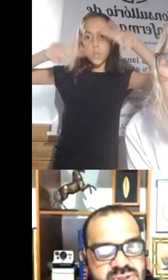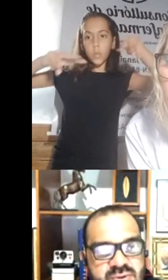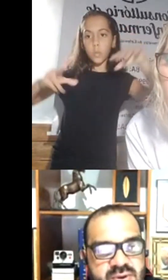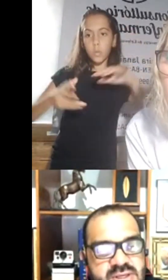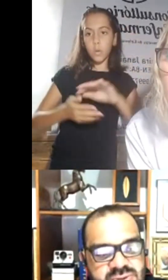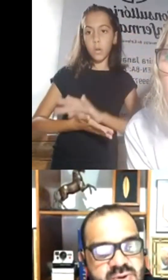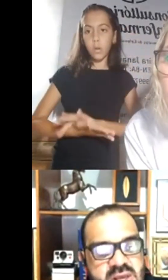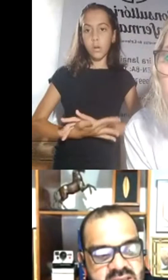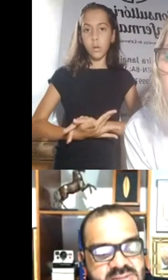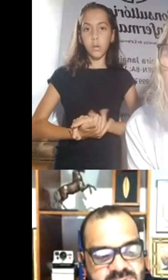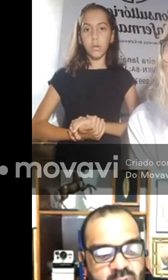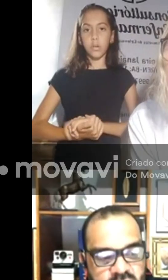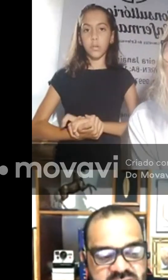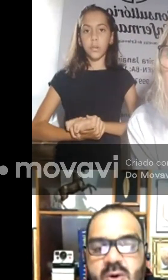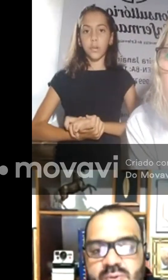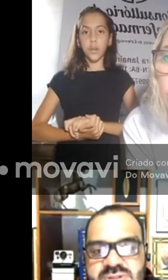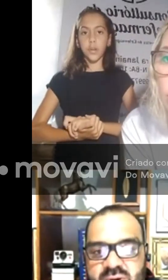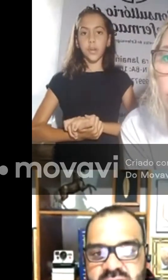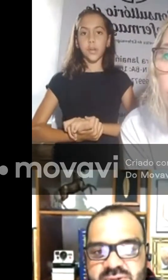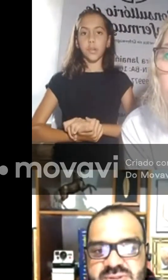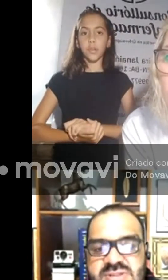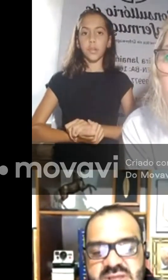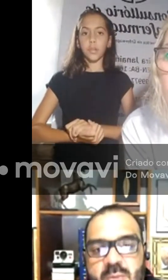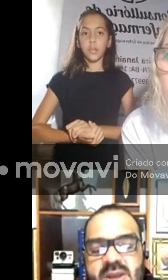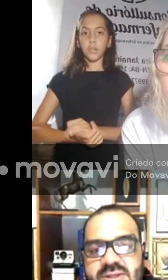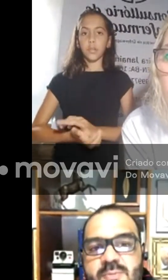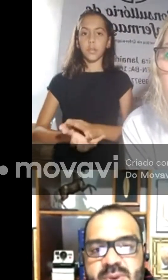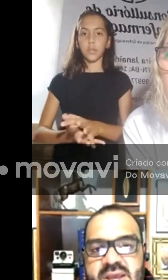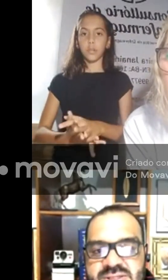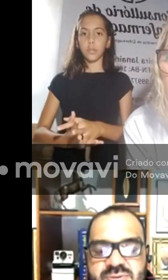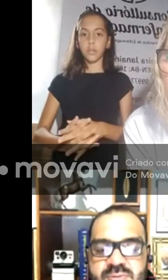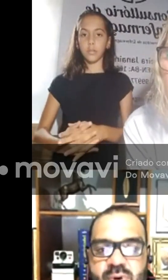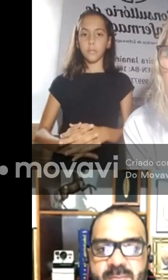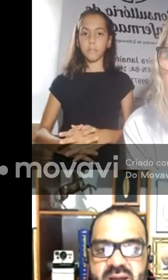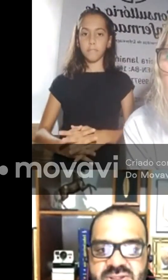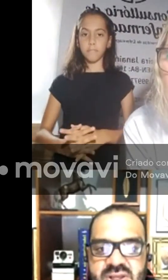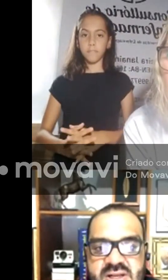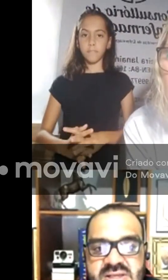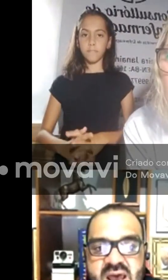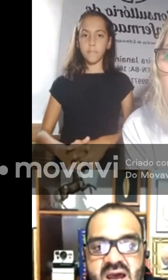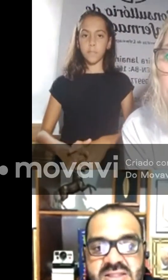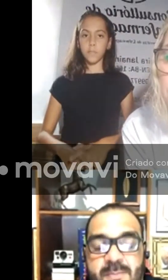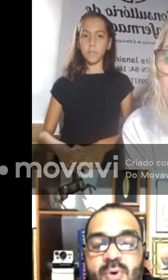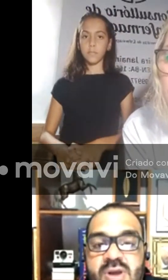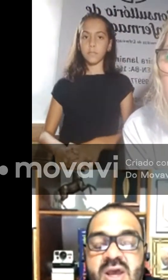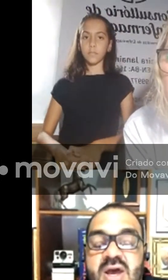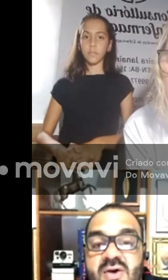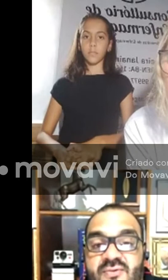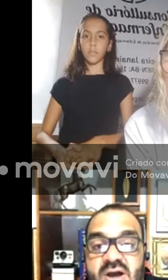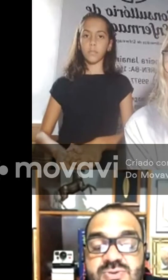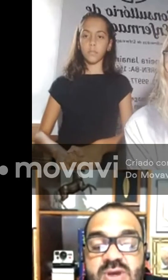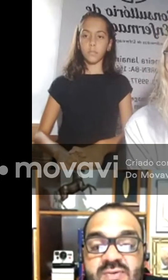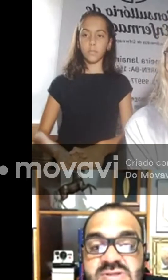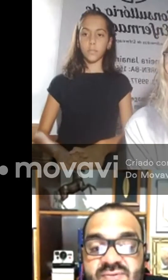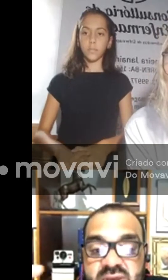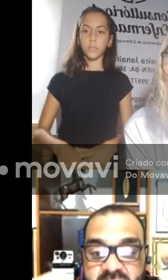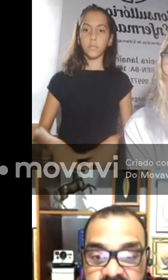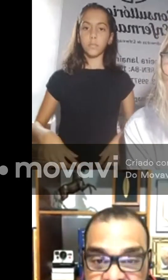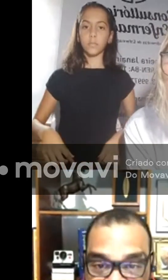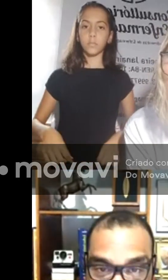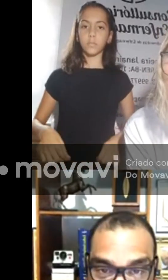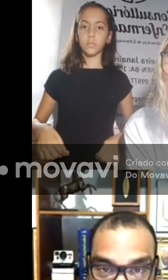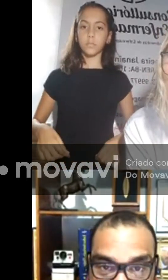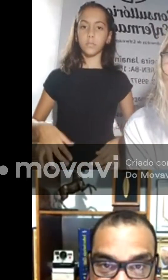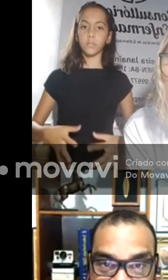ansiolíticos. Alguns ansiolíticos, sim, aumentam o peso, boa parte deles, até porque faz com que você fique